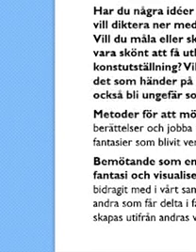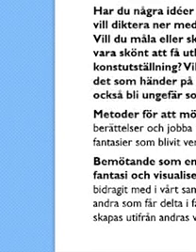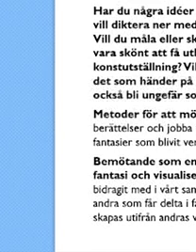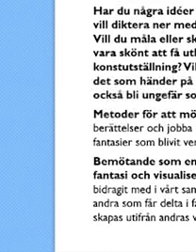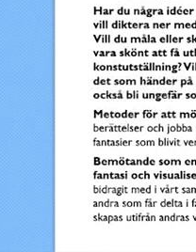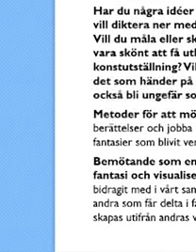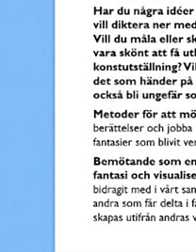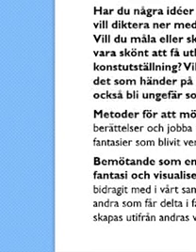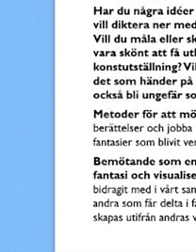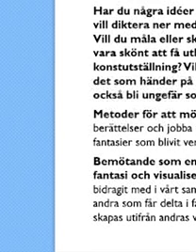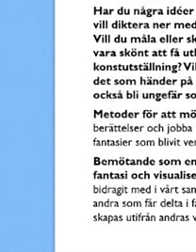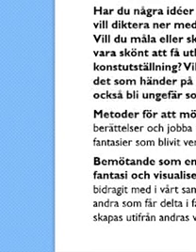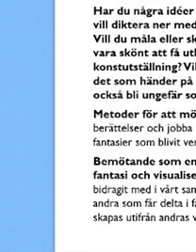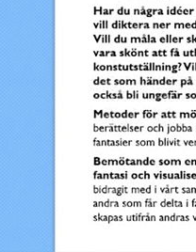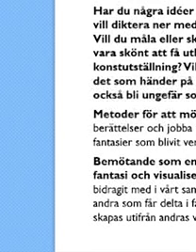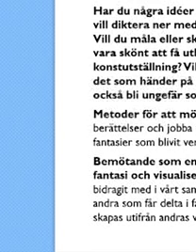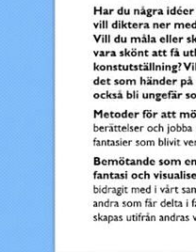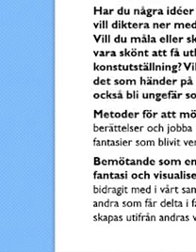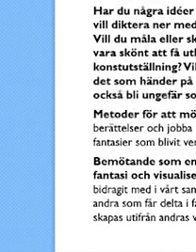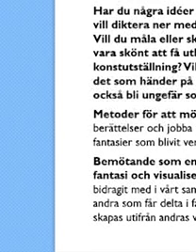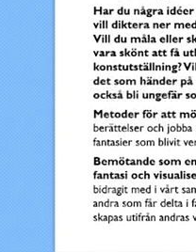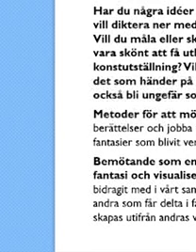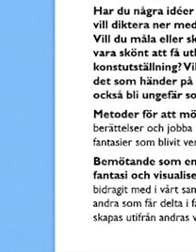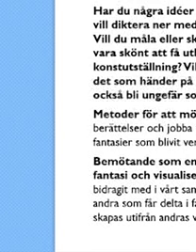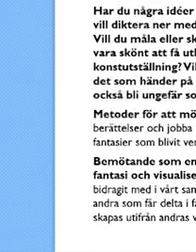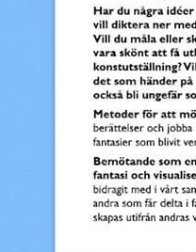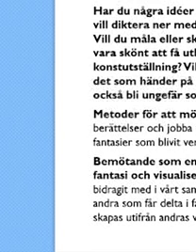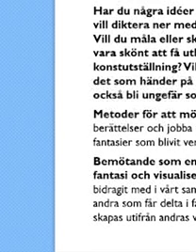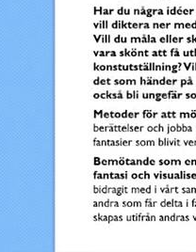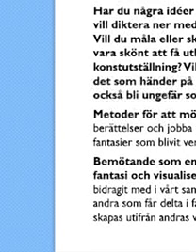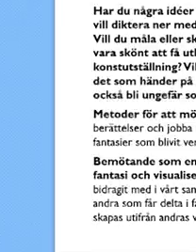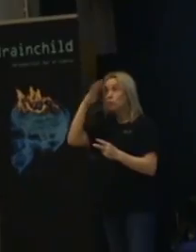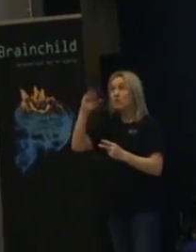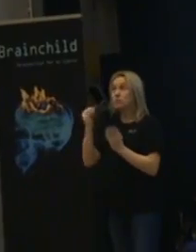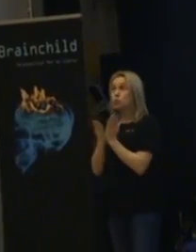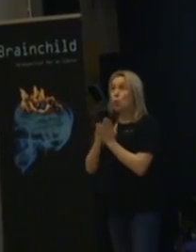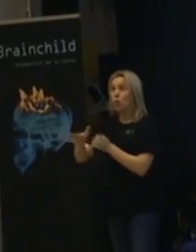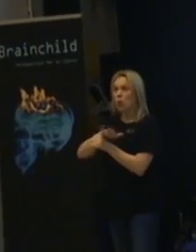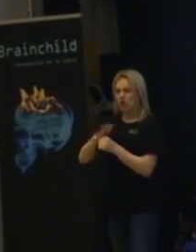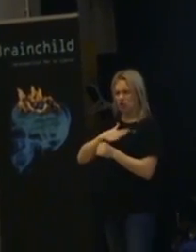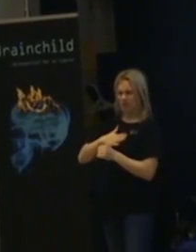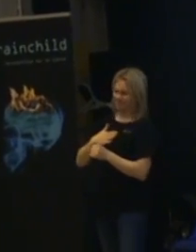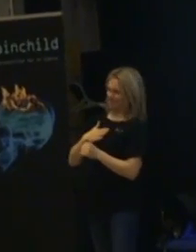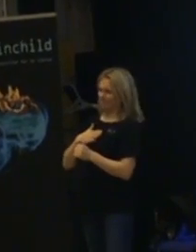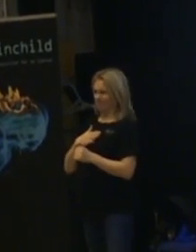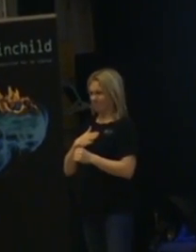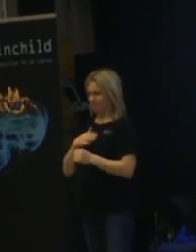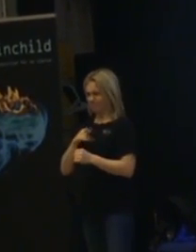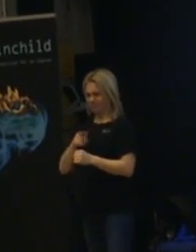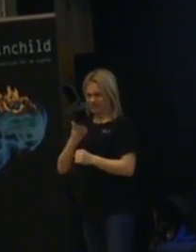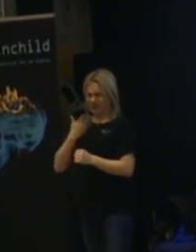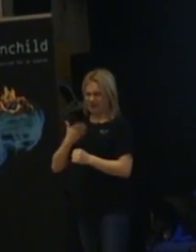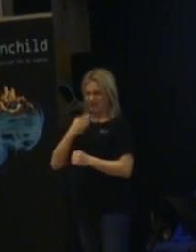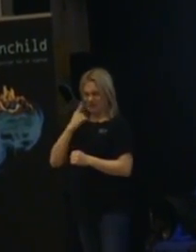Utan bemötandet av Alfons kan ju bli ett ifrågasättande. Och även vuxna på skolgården kan tycka att Ja men den där stackars